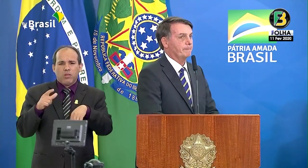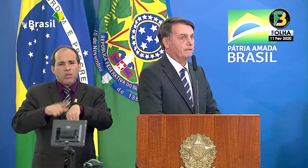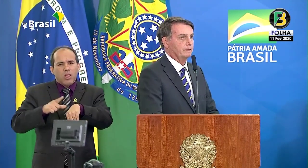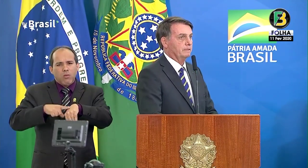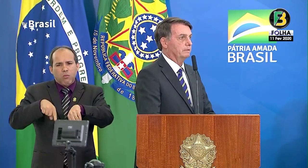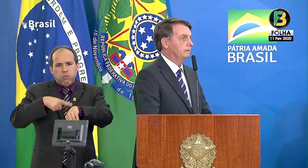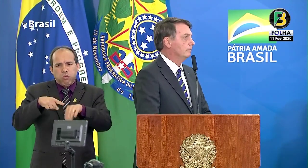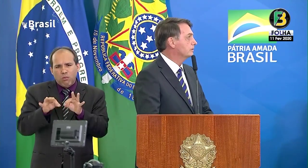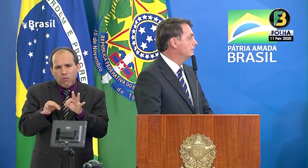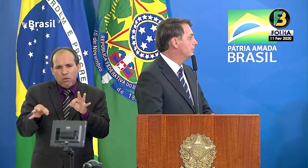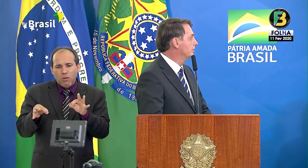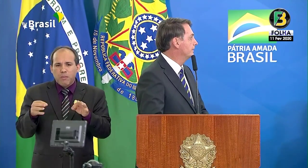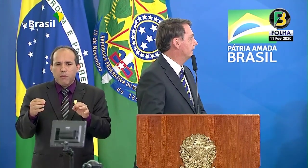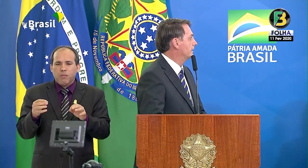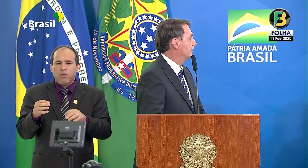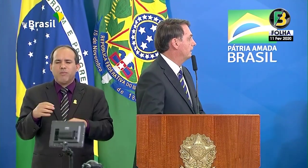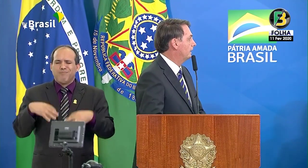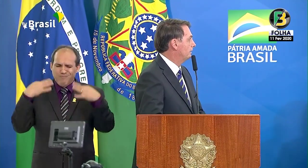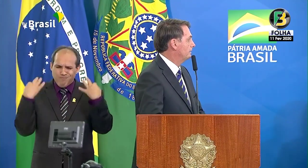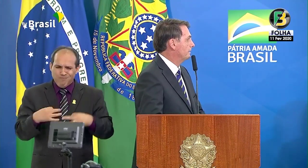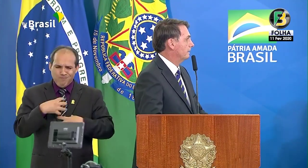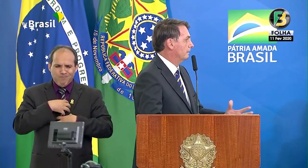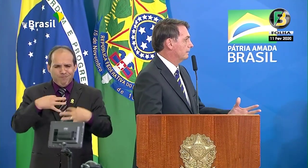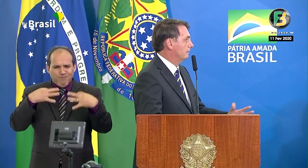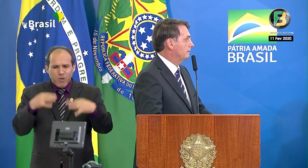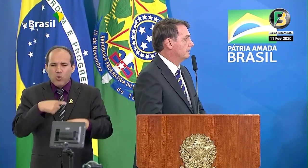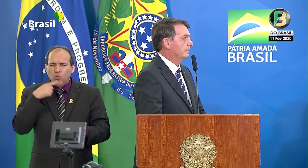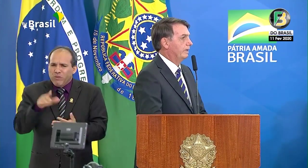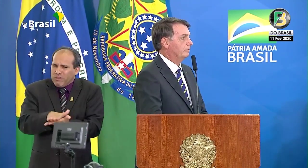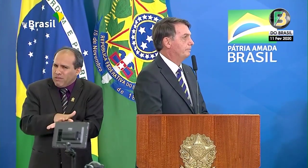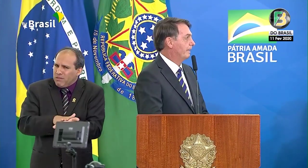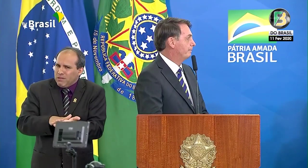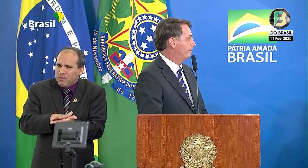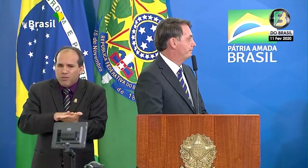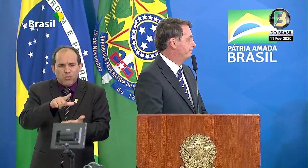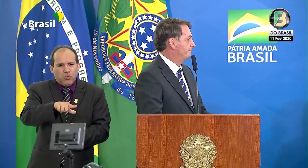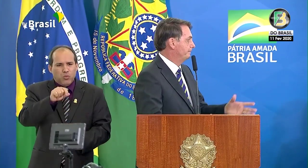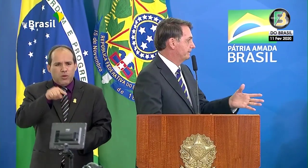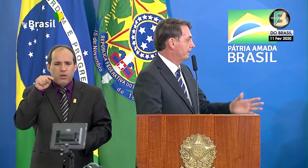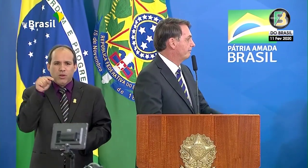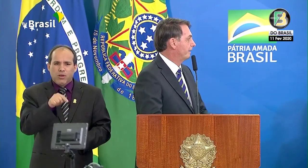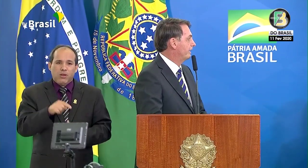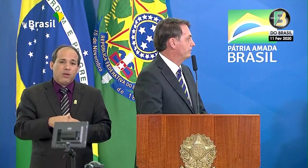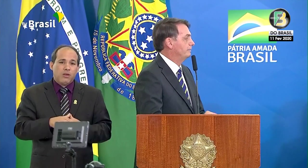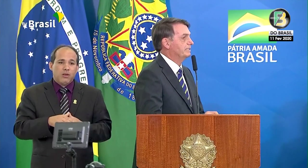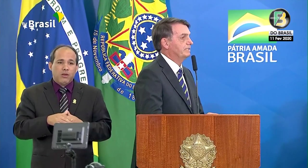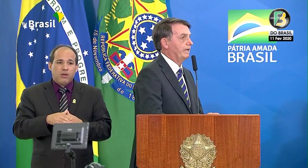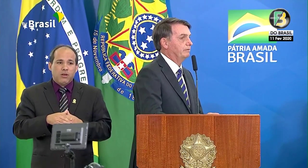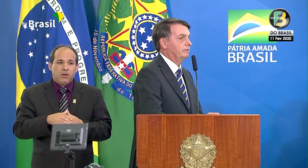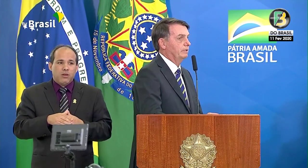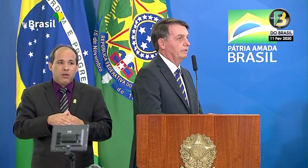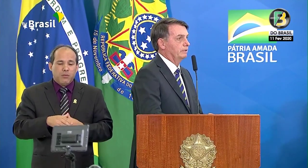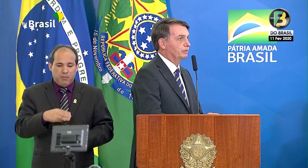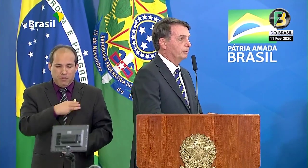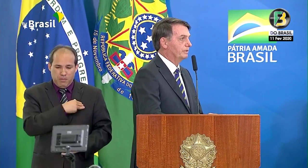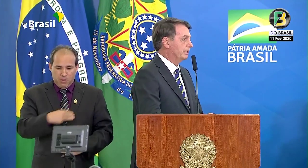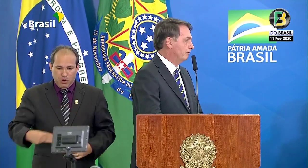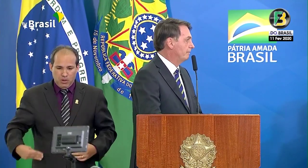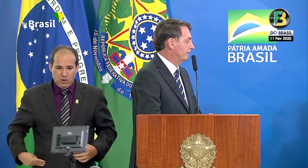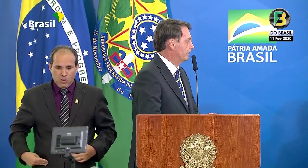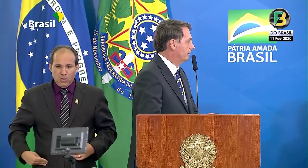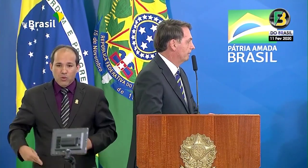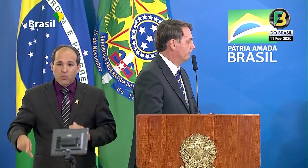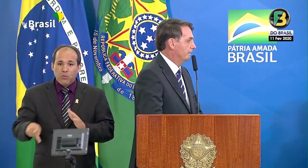minutos e não tive dúvida ao indicá-lo para estar à frente do Ministério